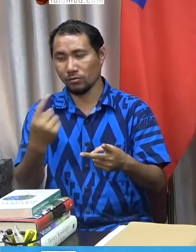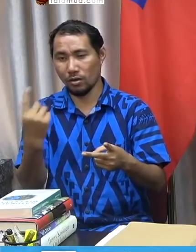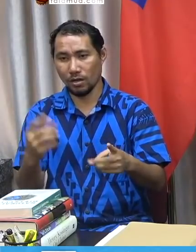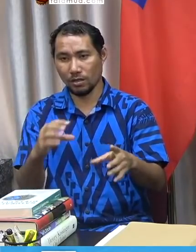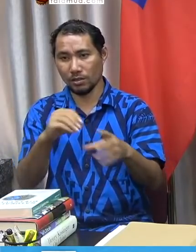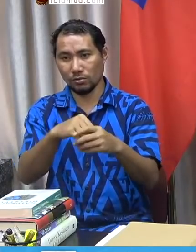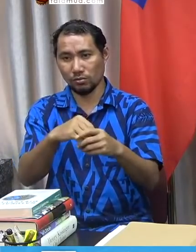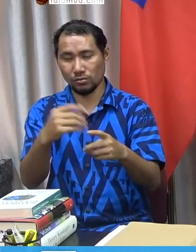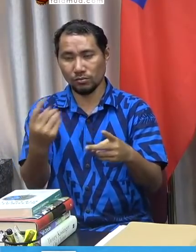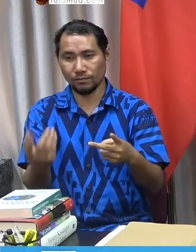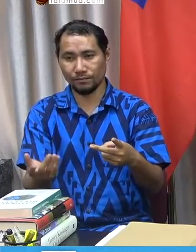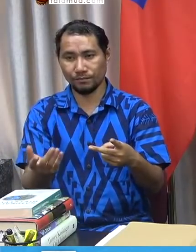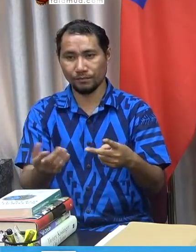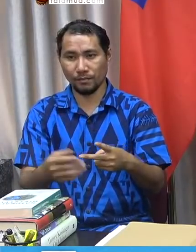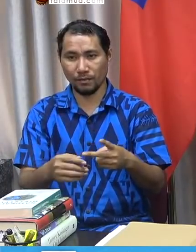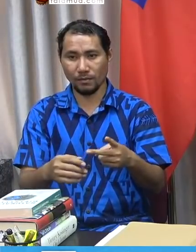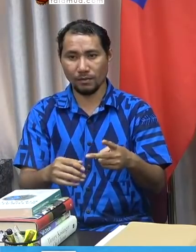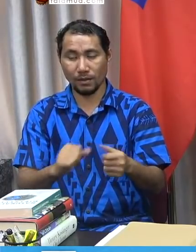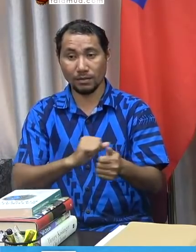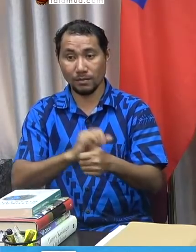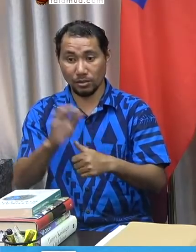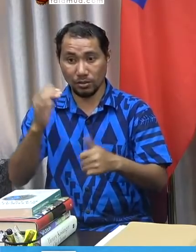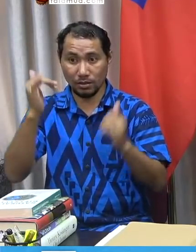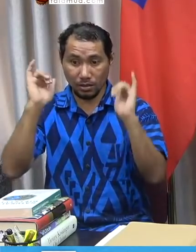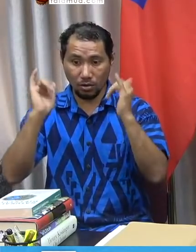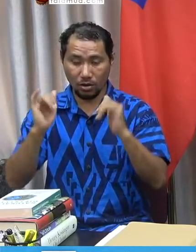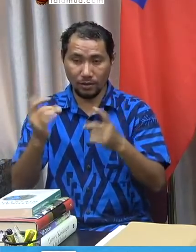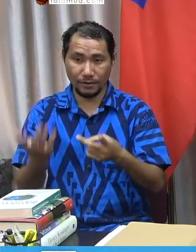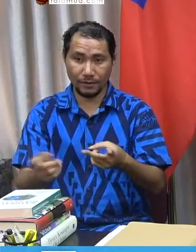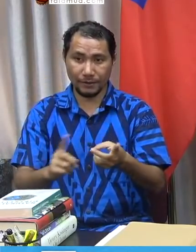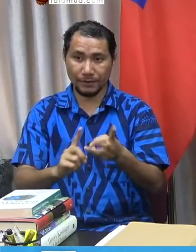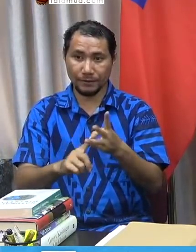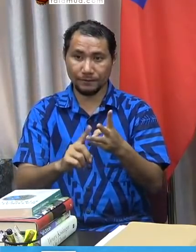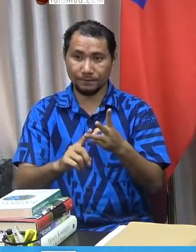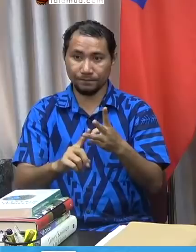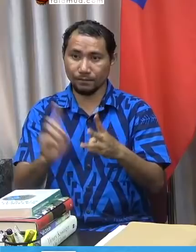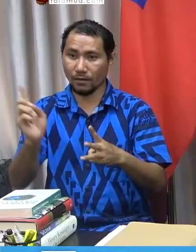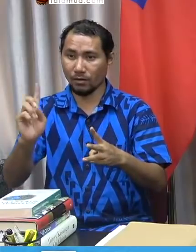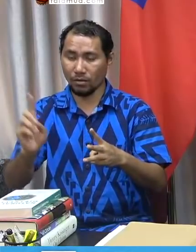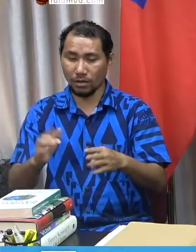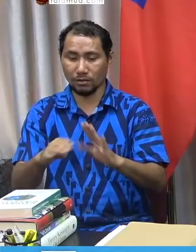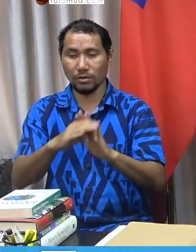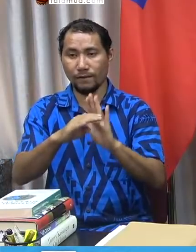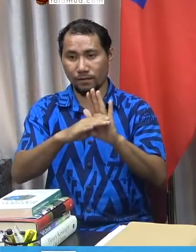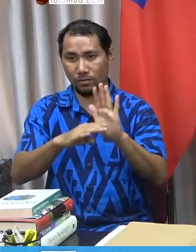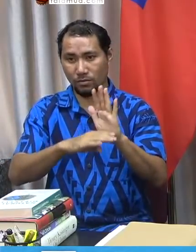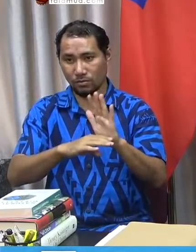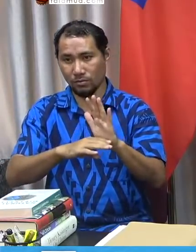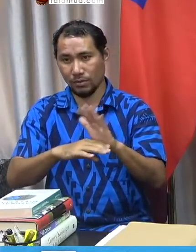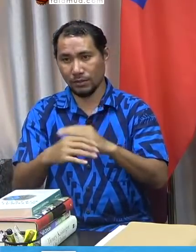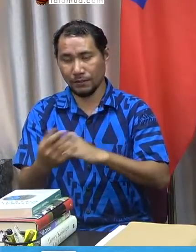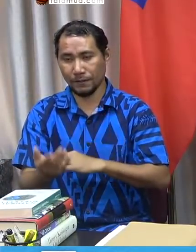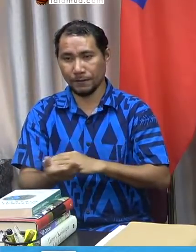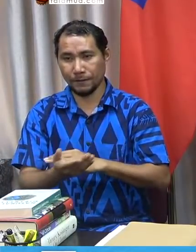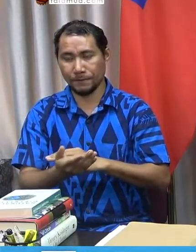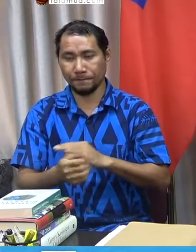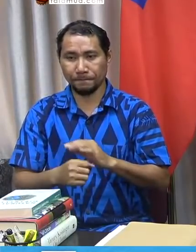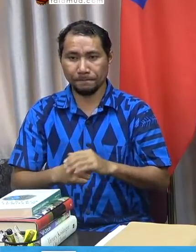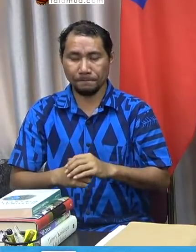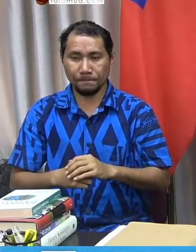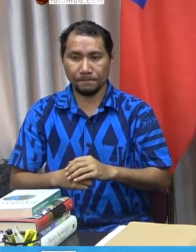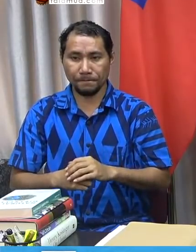e nisi ai mese alo ia o a whainga whaatu la fono po